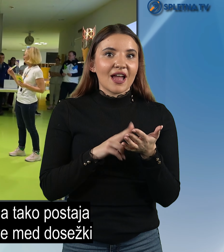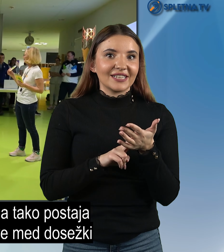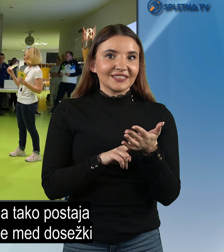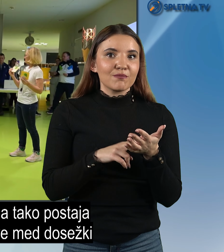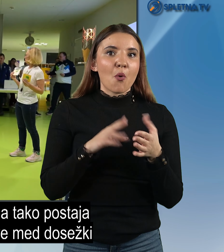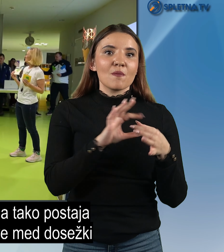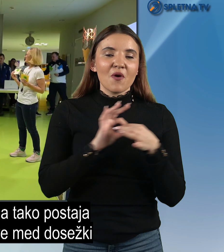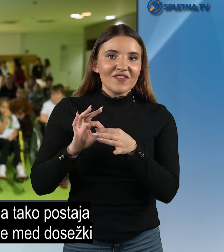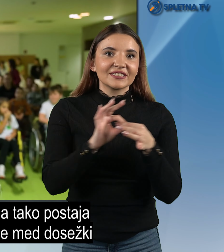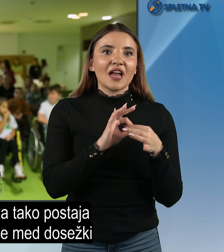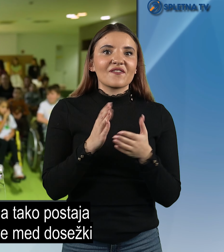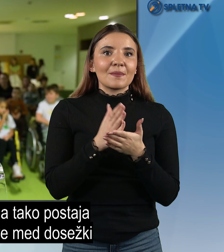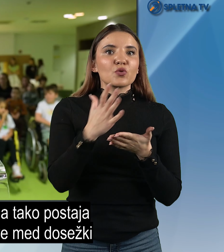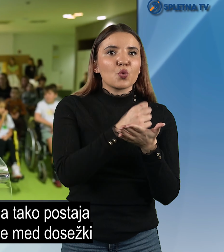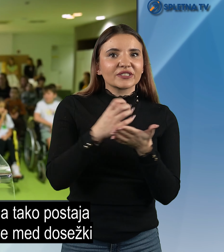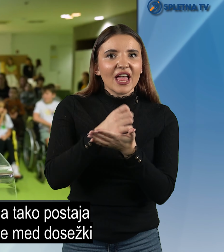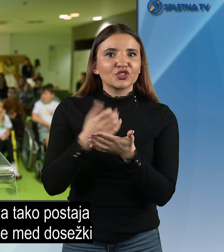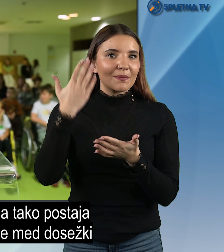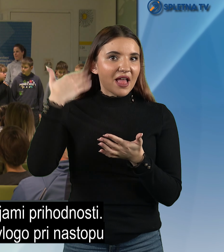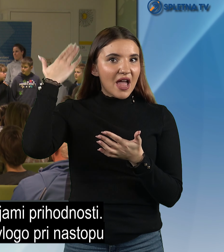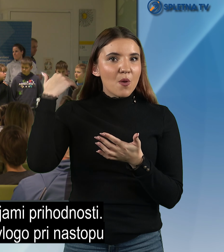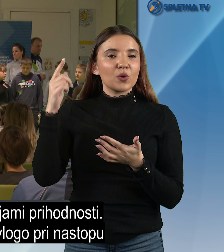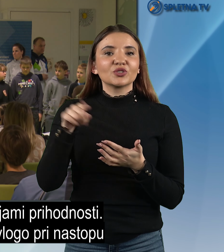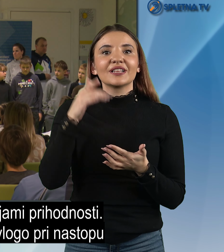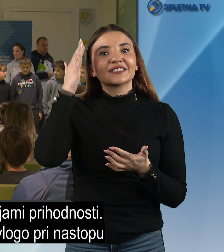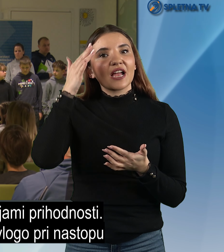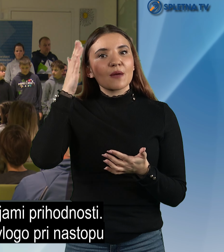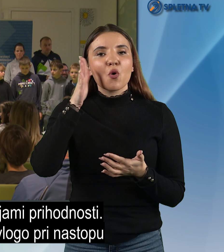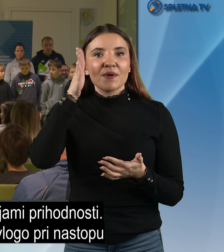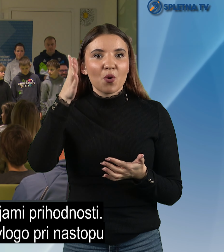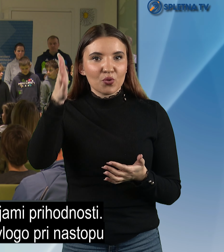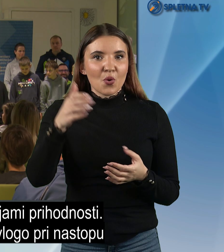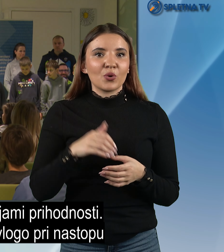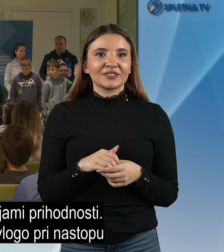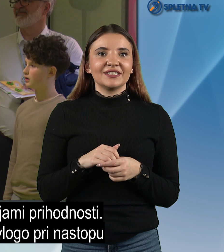simbol povezave med dosežki preteklosti in sanjami prihodnosti.